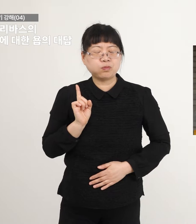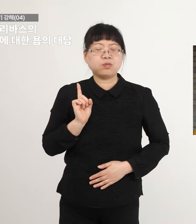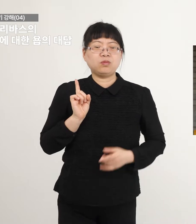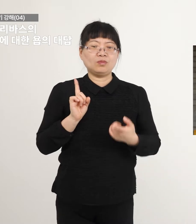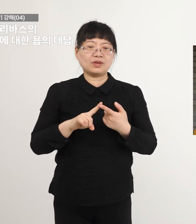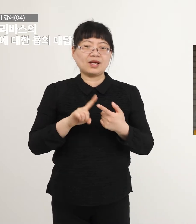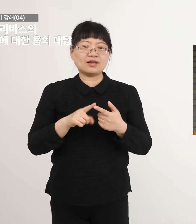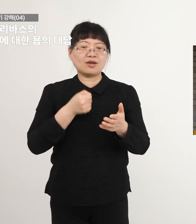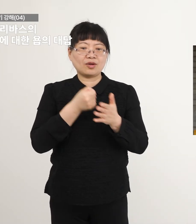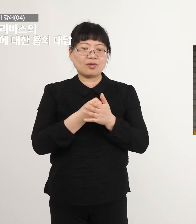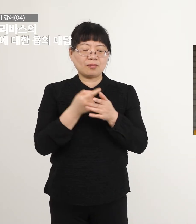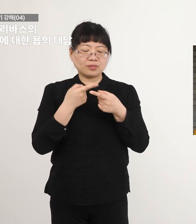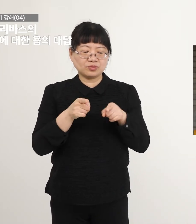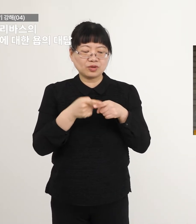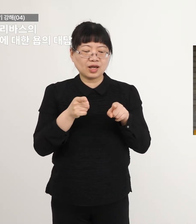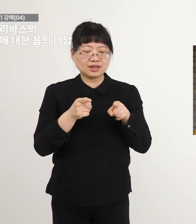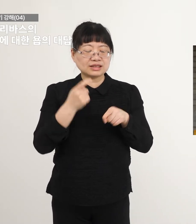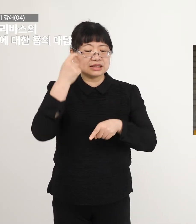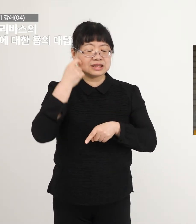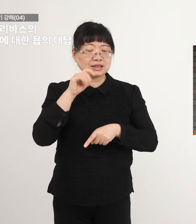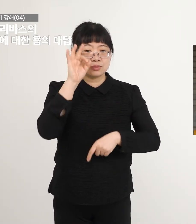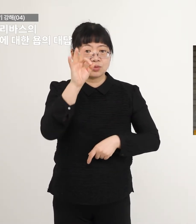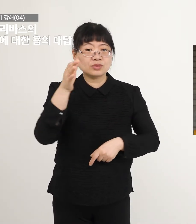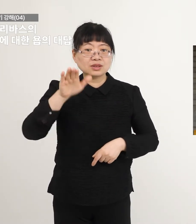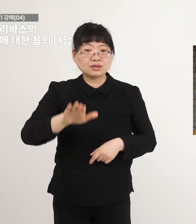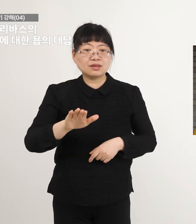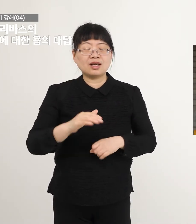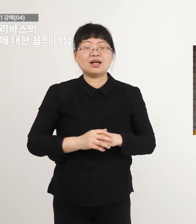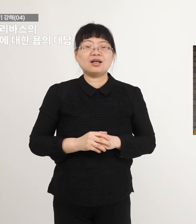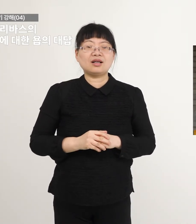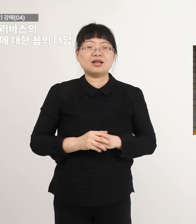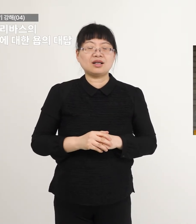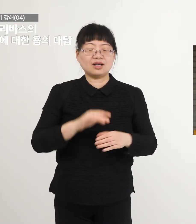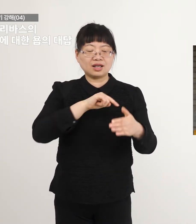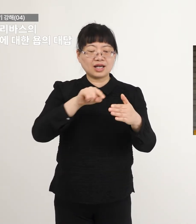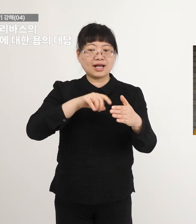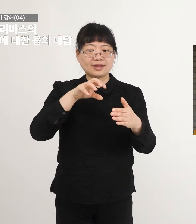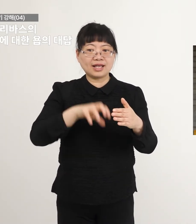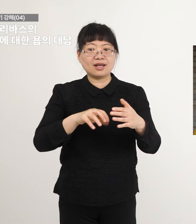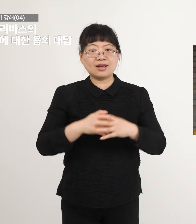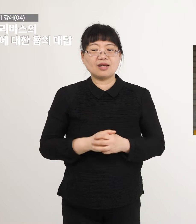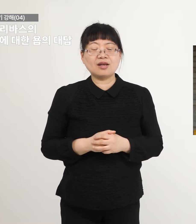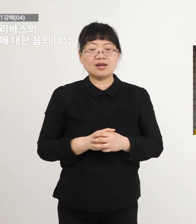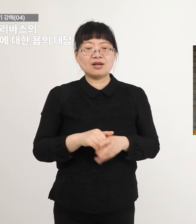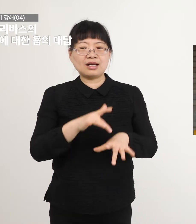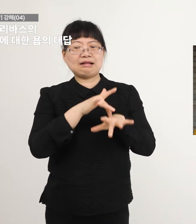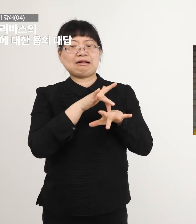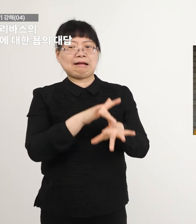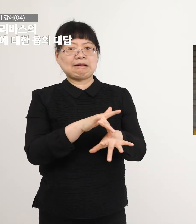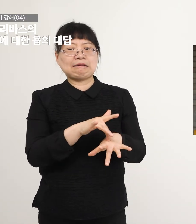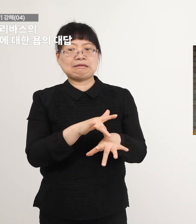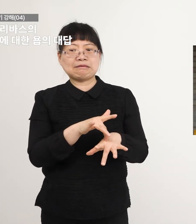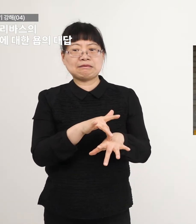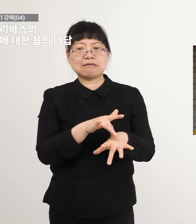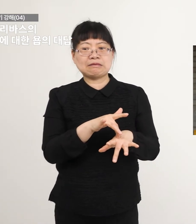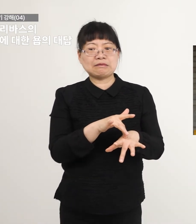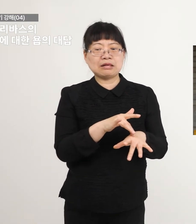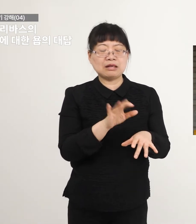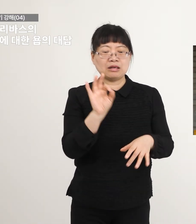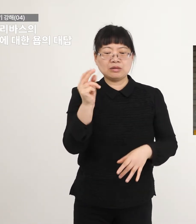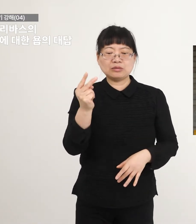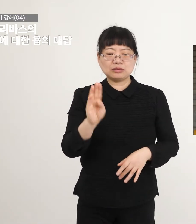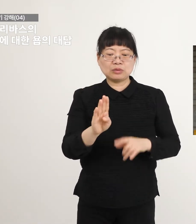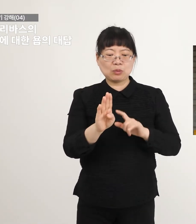정의하고 분석하는 것 같지만 그 속에는 사탄이